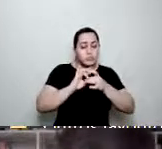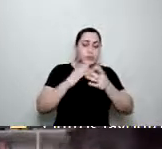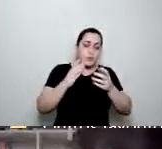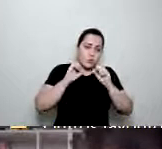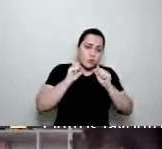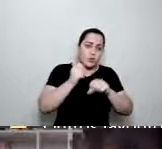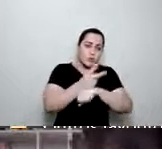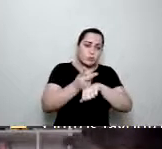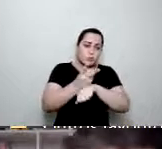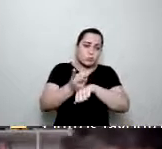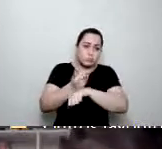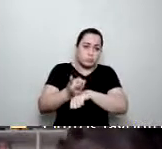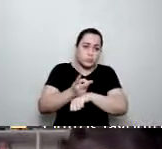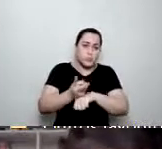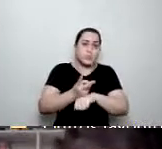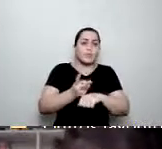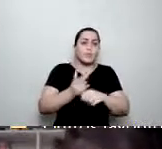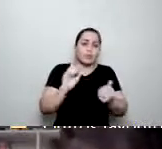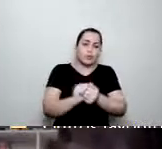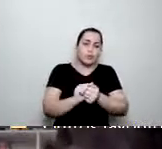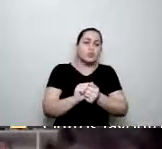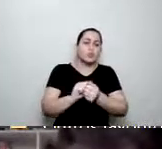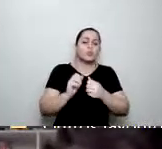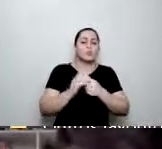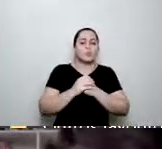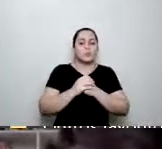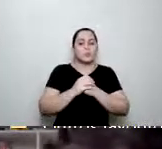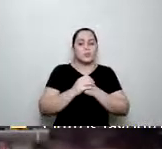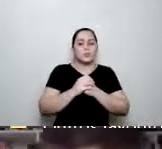fazer buscas de maneira integrada